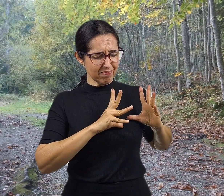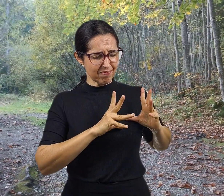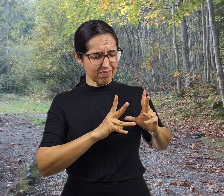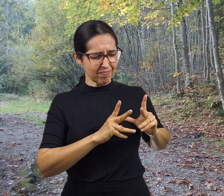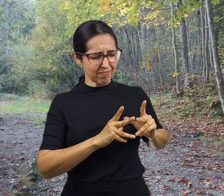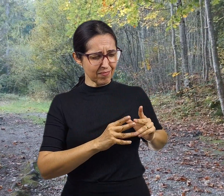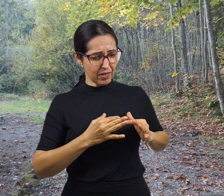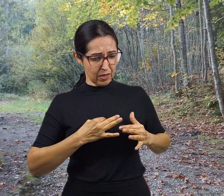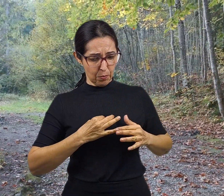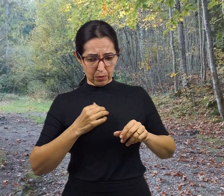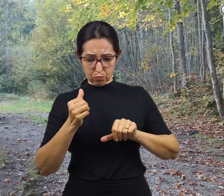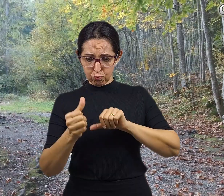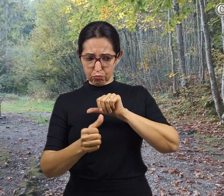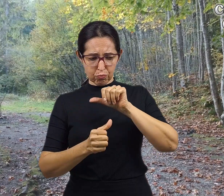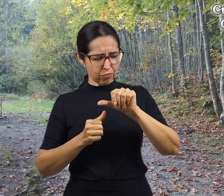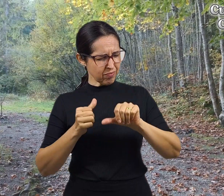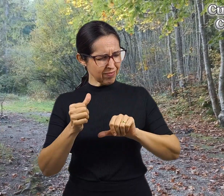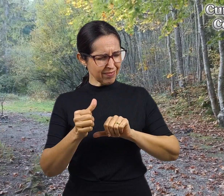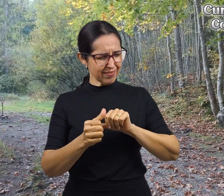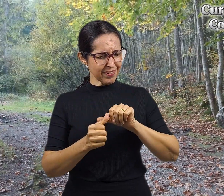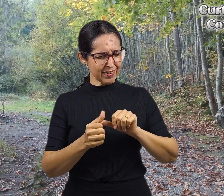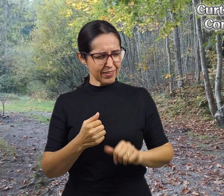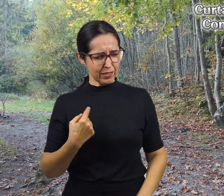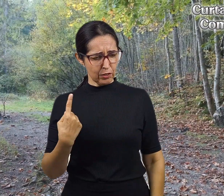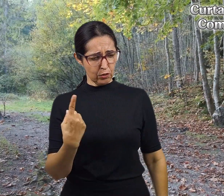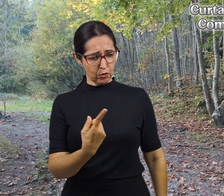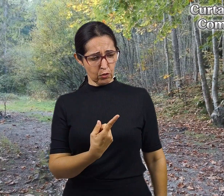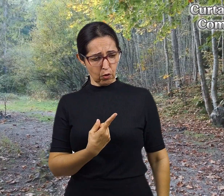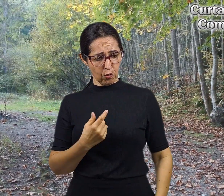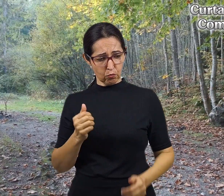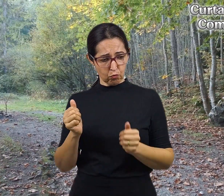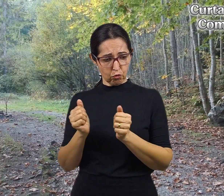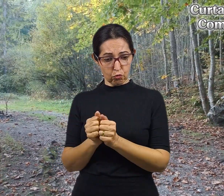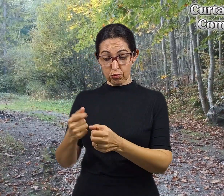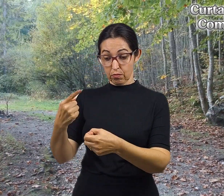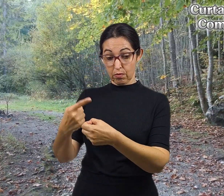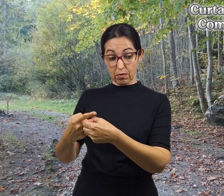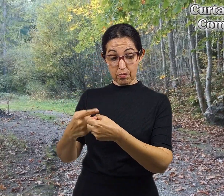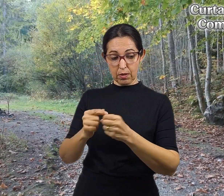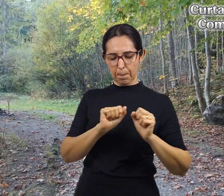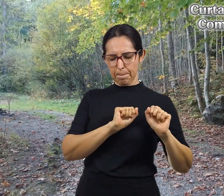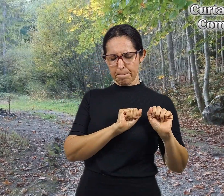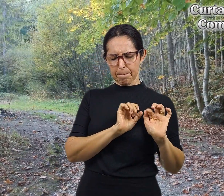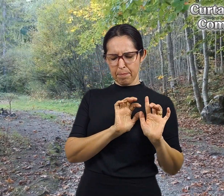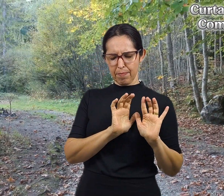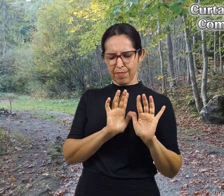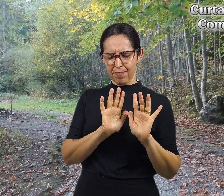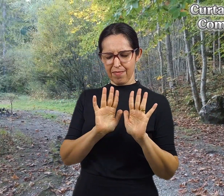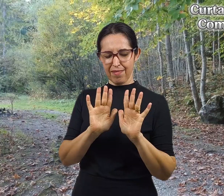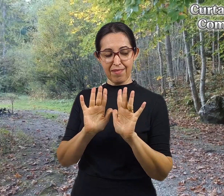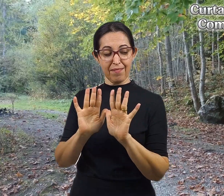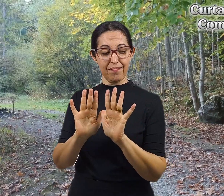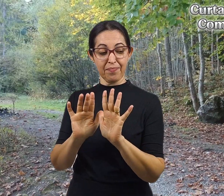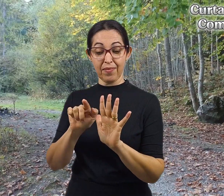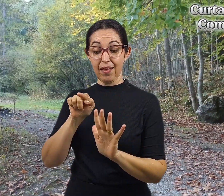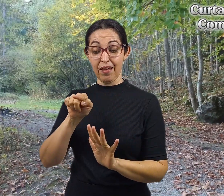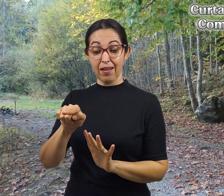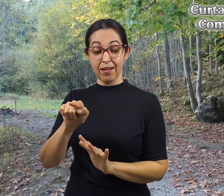vossas vestes, e levantemo-nos e subamos a Betel. E ali farei